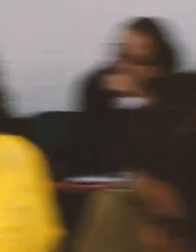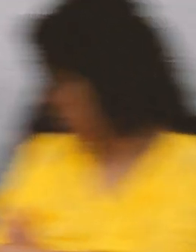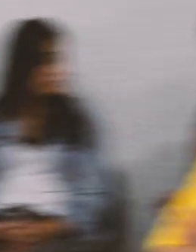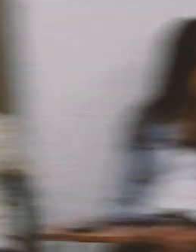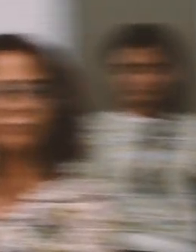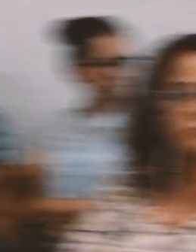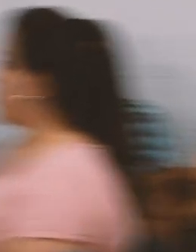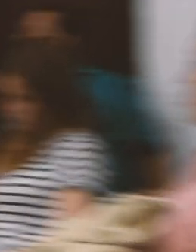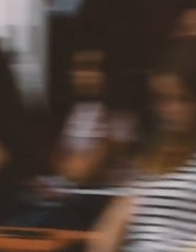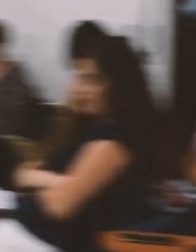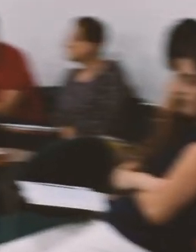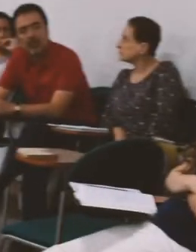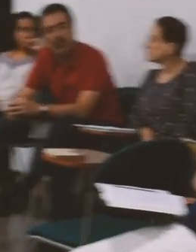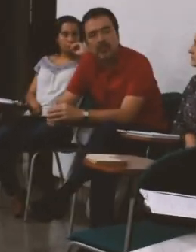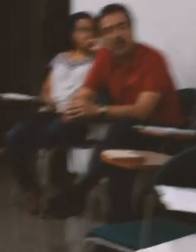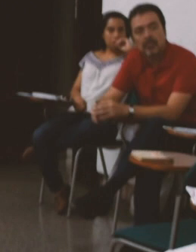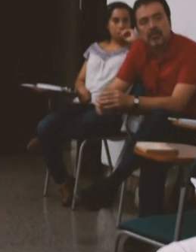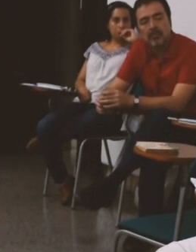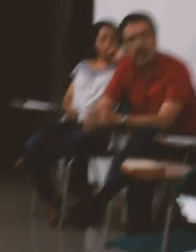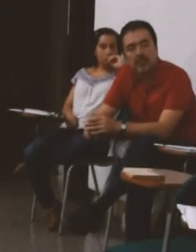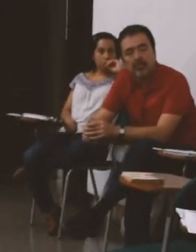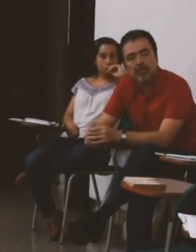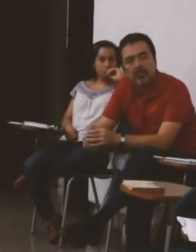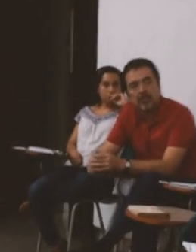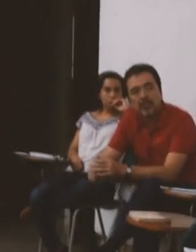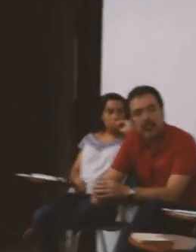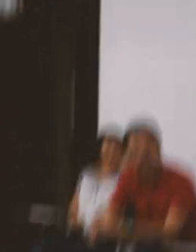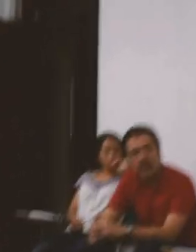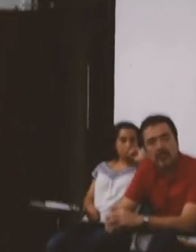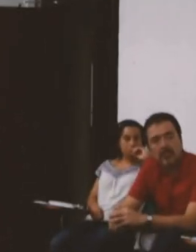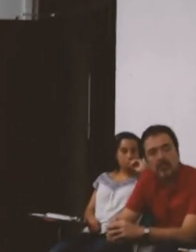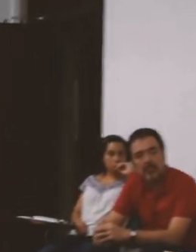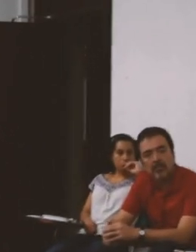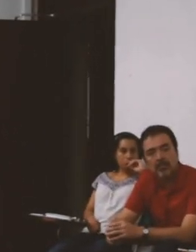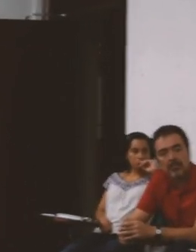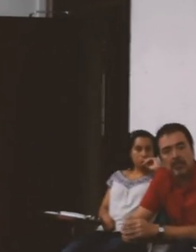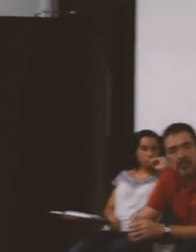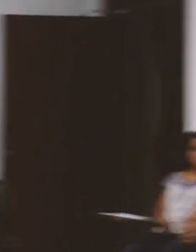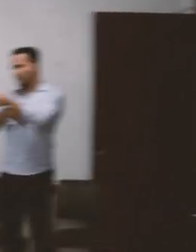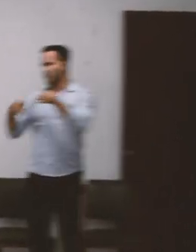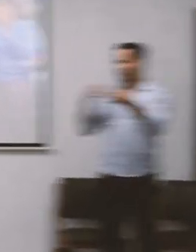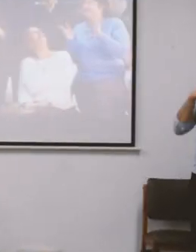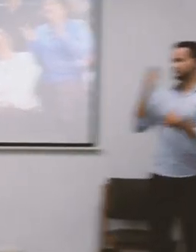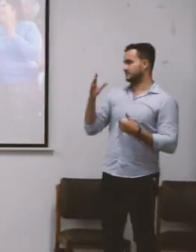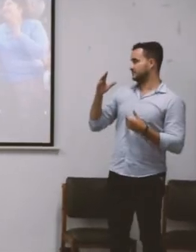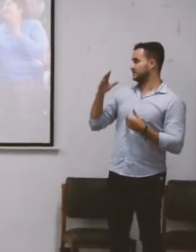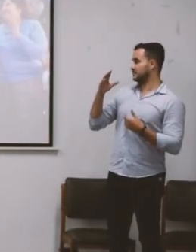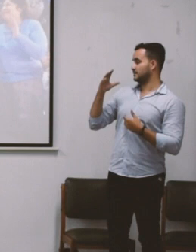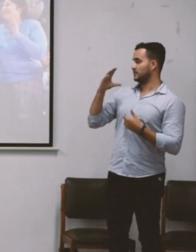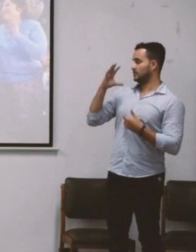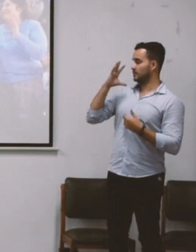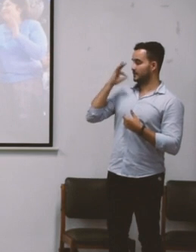la población en condición de discapacidad desde lo que vos explica, o si de pronto, digamos, con la nueva forma de Andrés Manuel López Obrador hay una